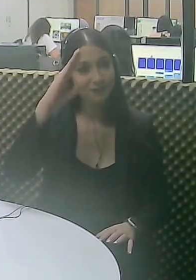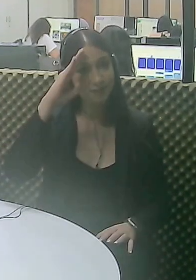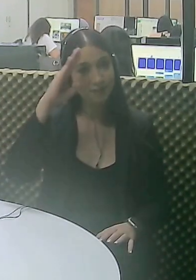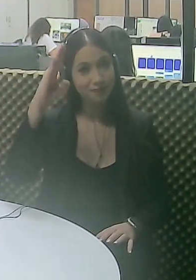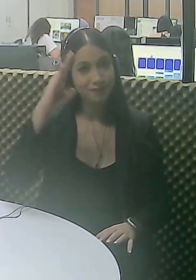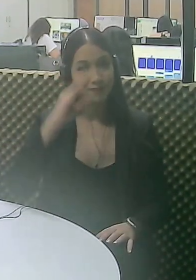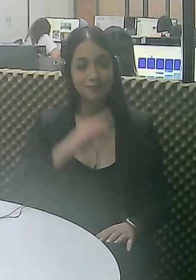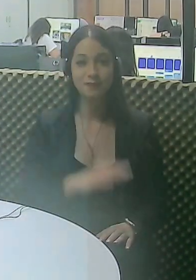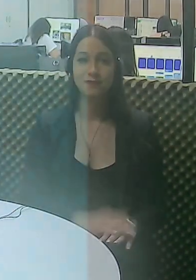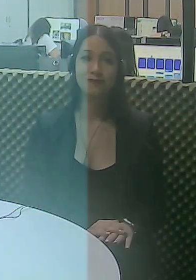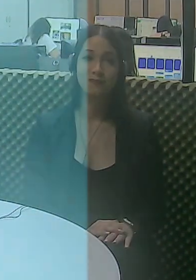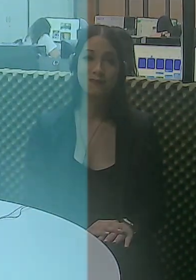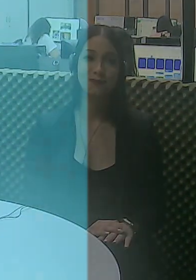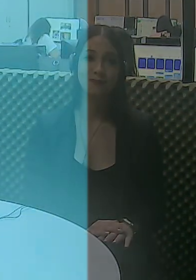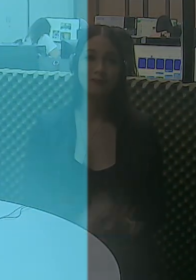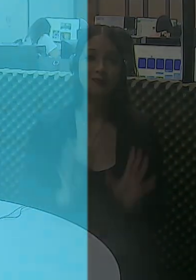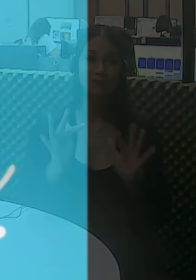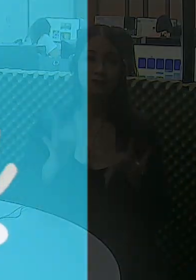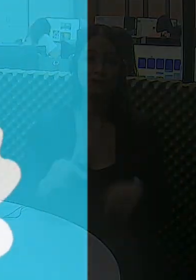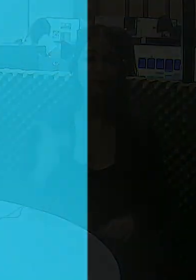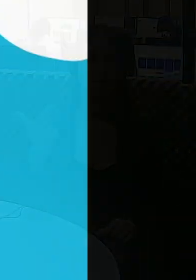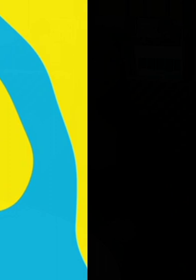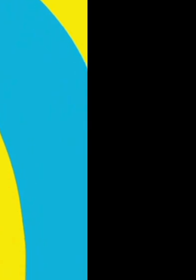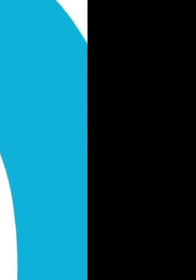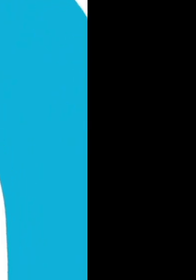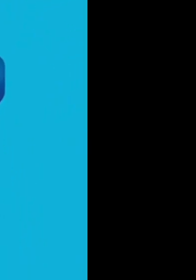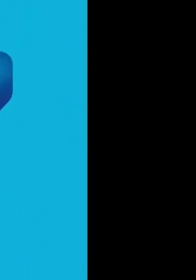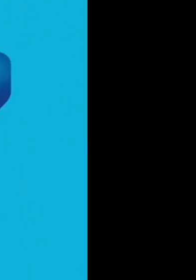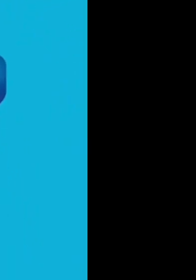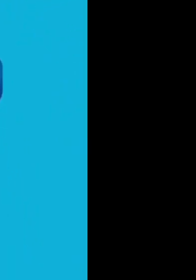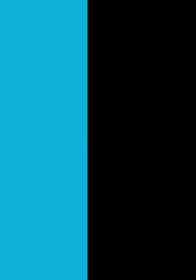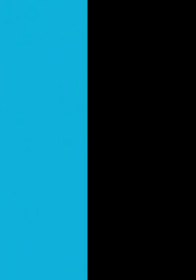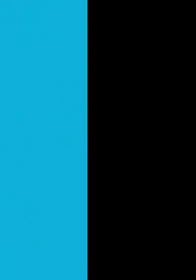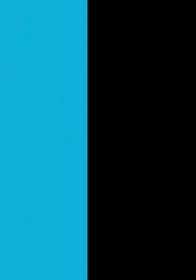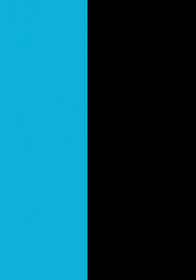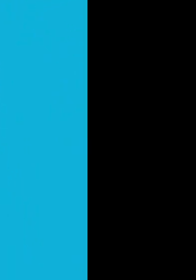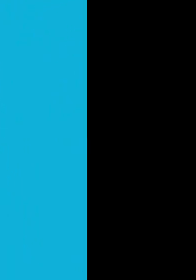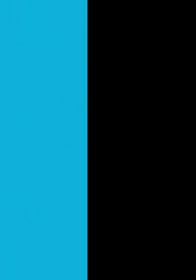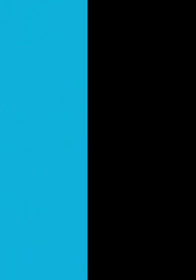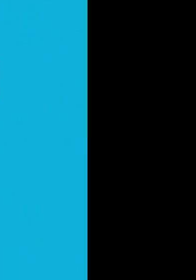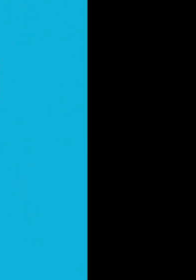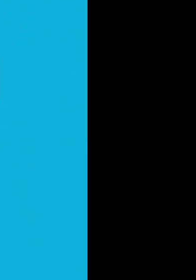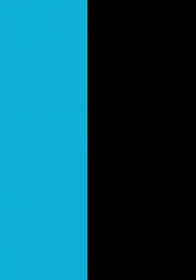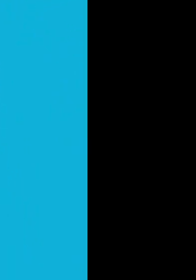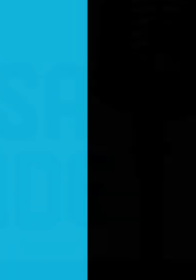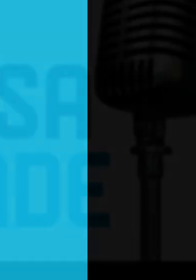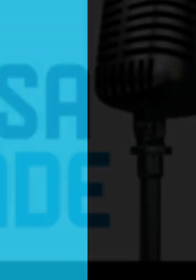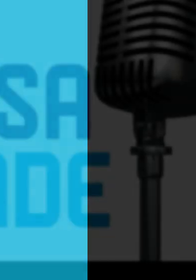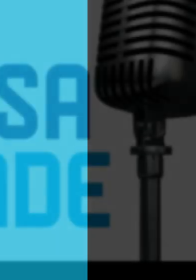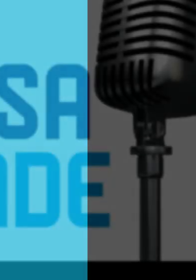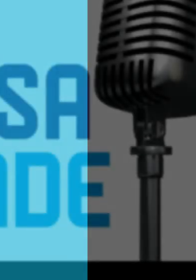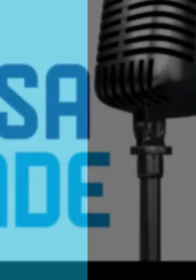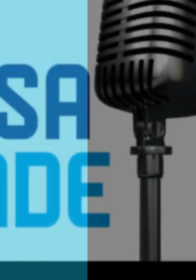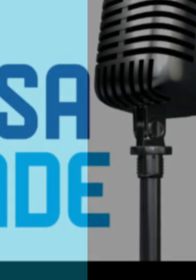bem. Até a próxima. Fica por aqui mais uma edição do programa da Rádio Nossa Cidade.